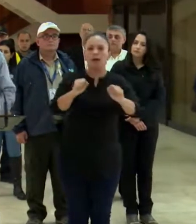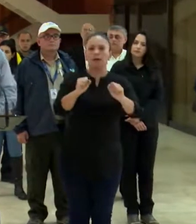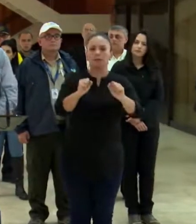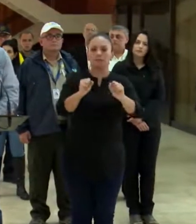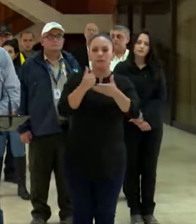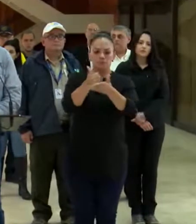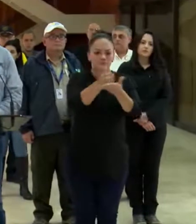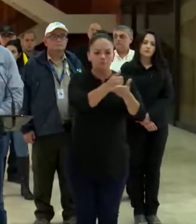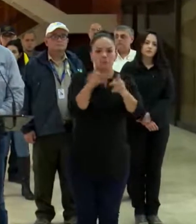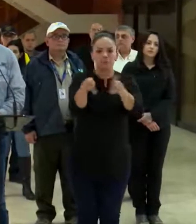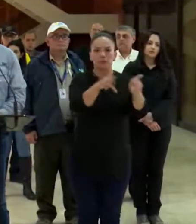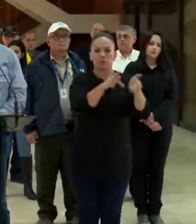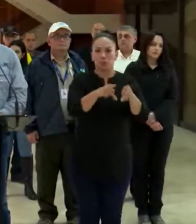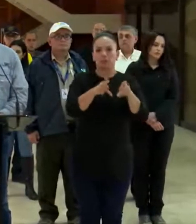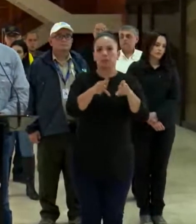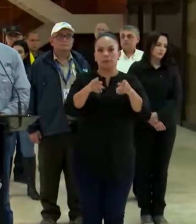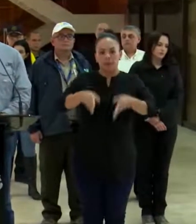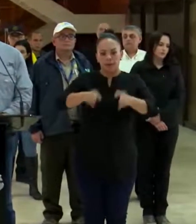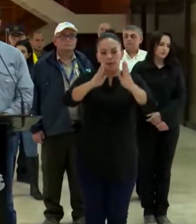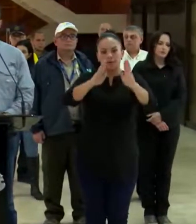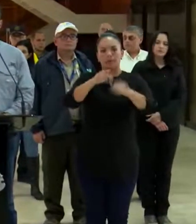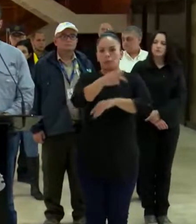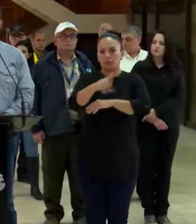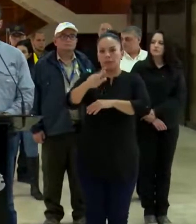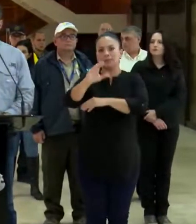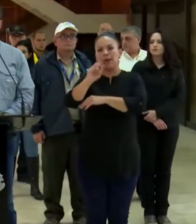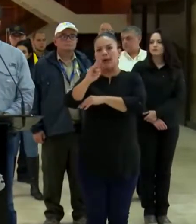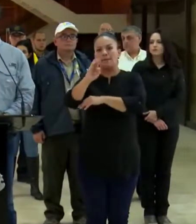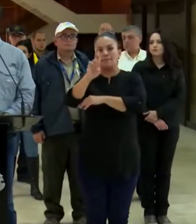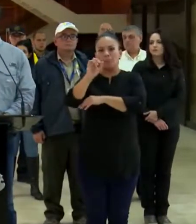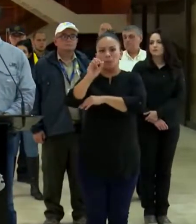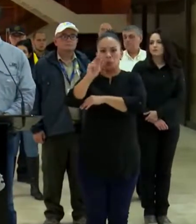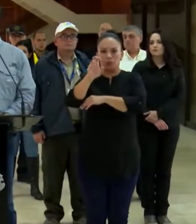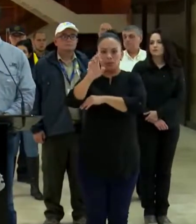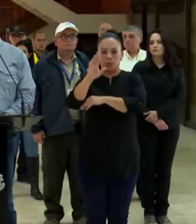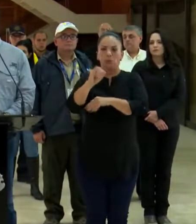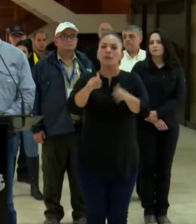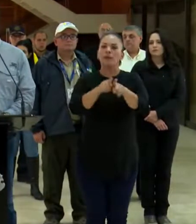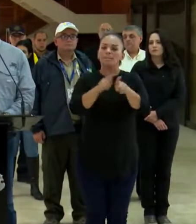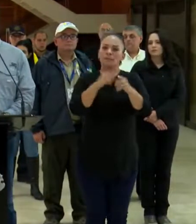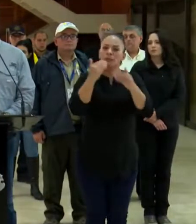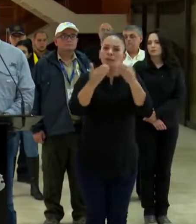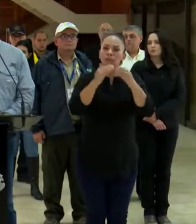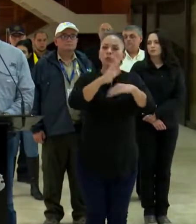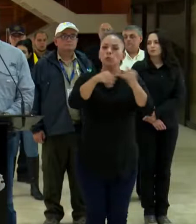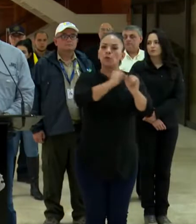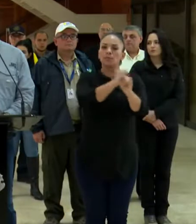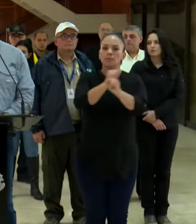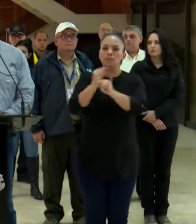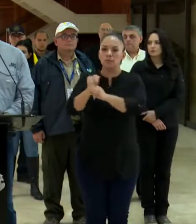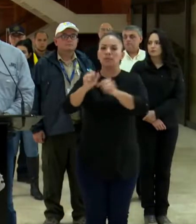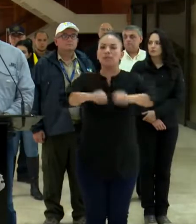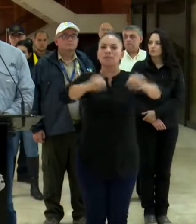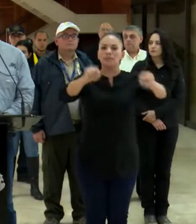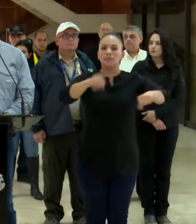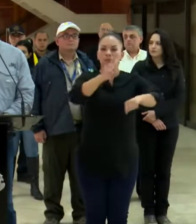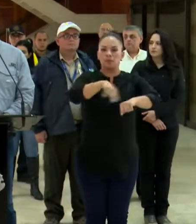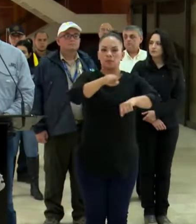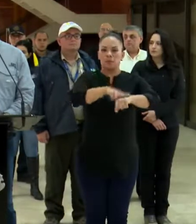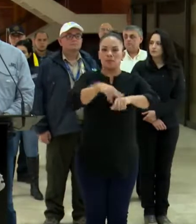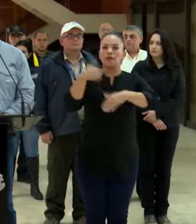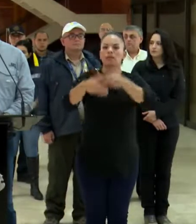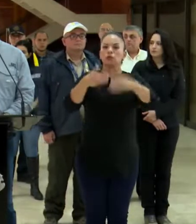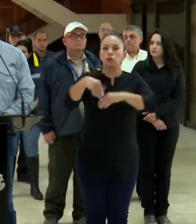tema de Cambronero. También agradecerle a todas las instituciones del Sistema Nacional de Gestión